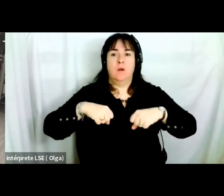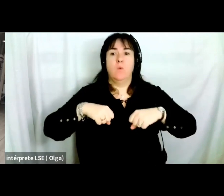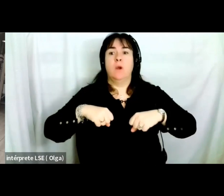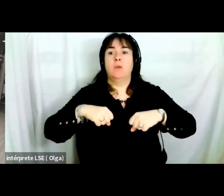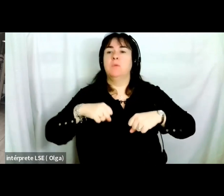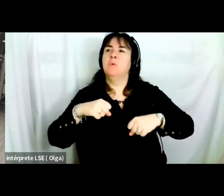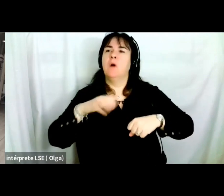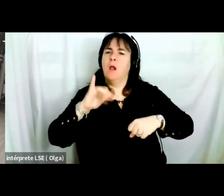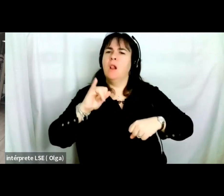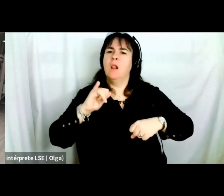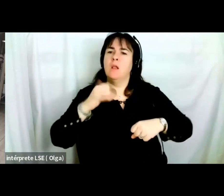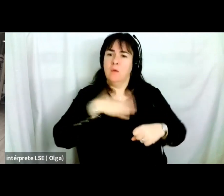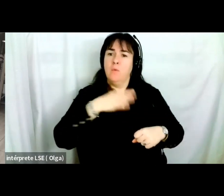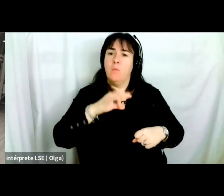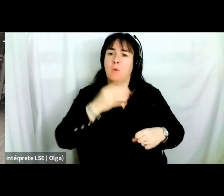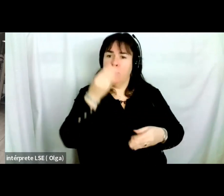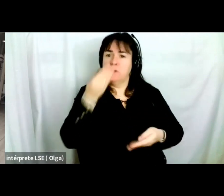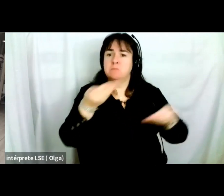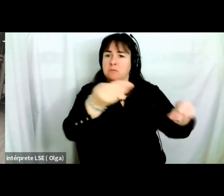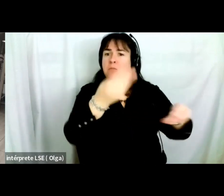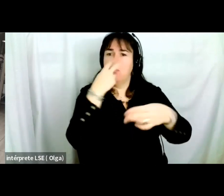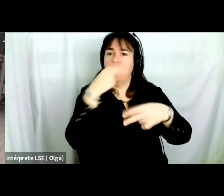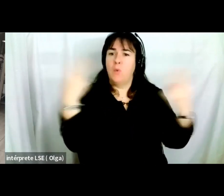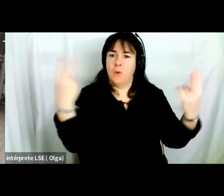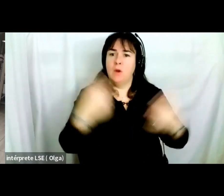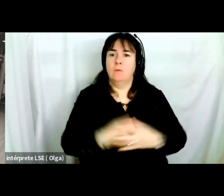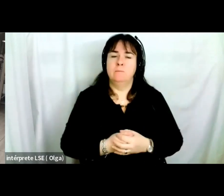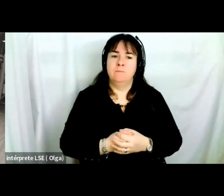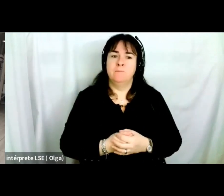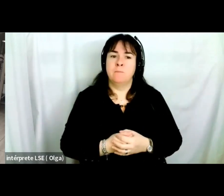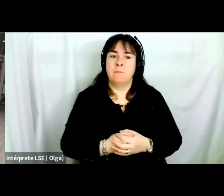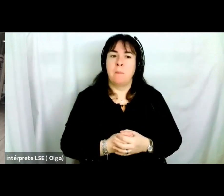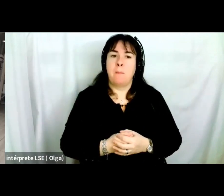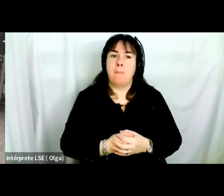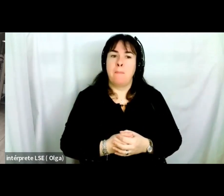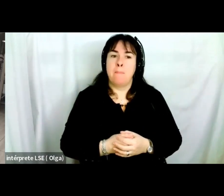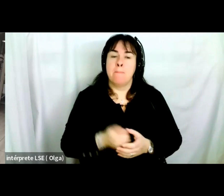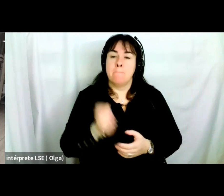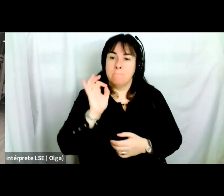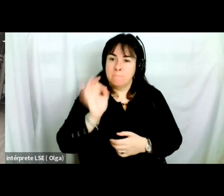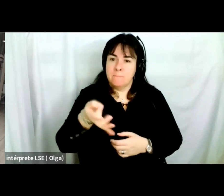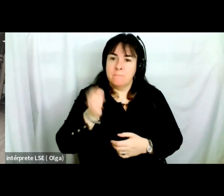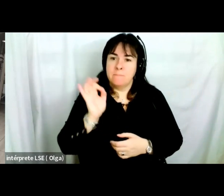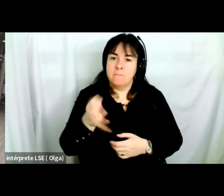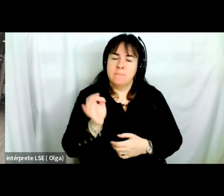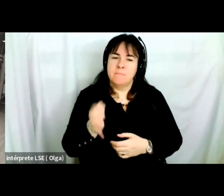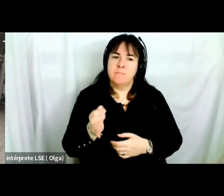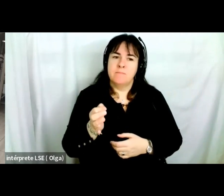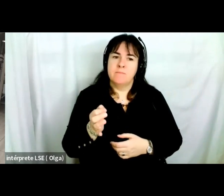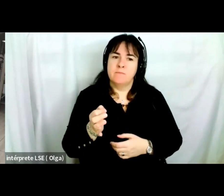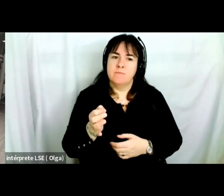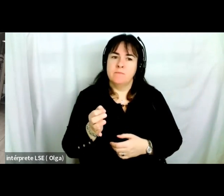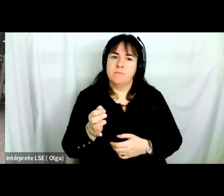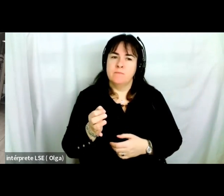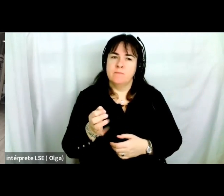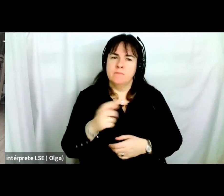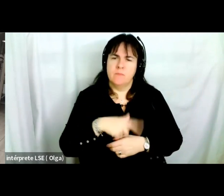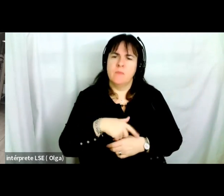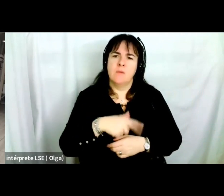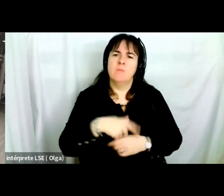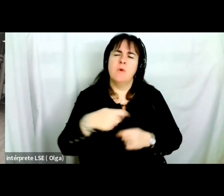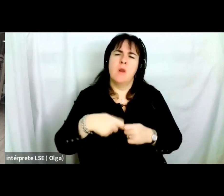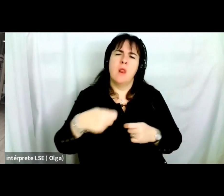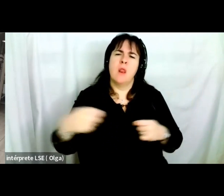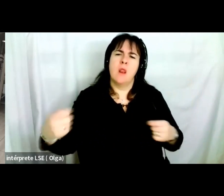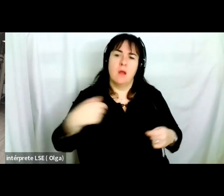pública. Y al final, pues sí que es cierto que el centro trata, pasado un tiempo, pues de llamaros y